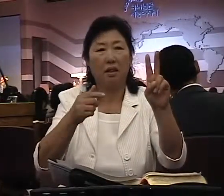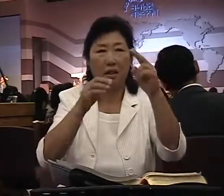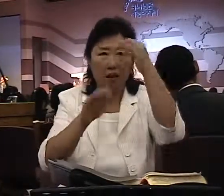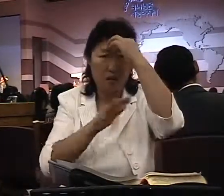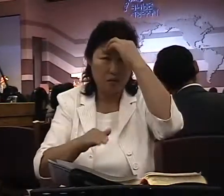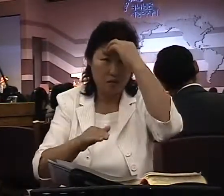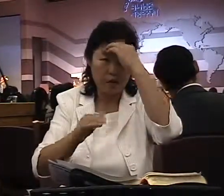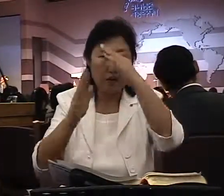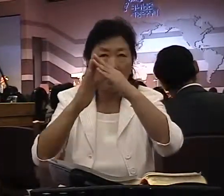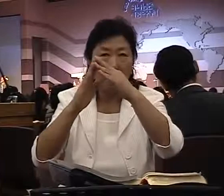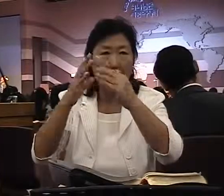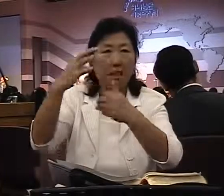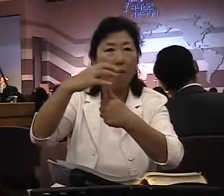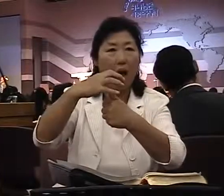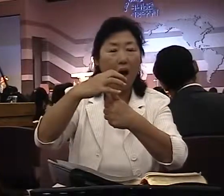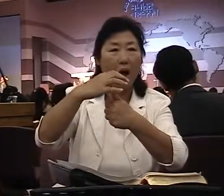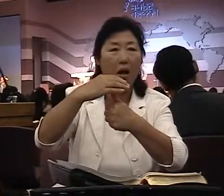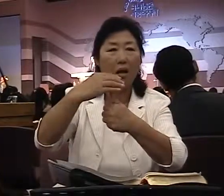지배당합니다. 지배당했죠.